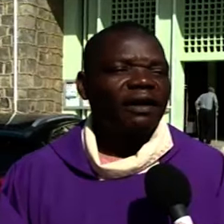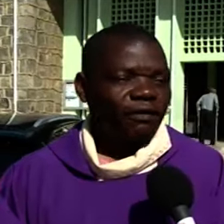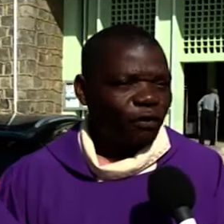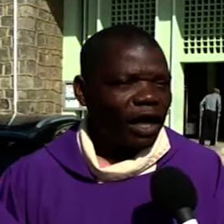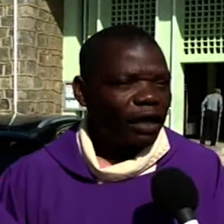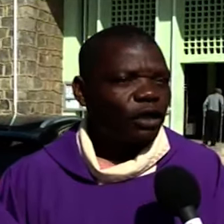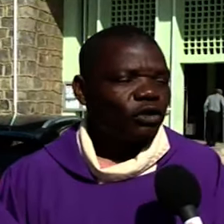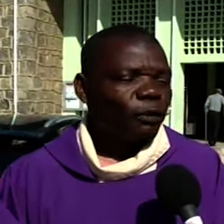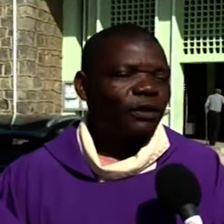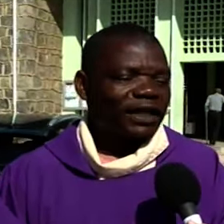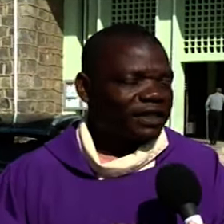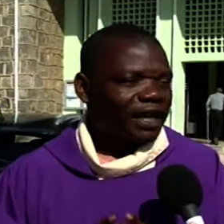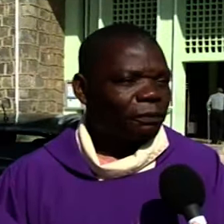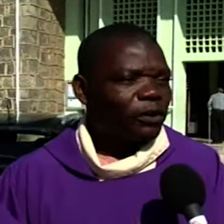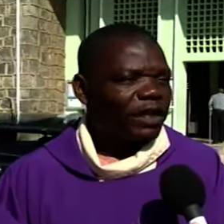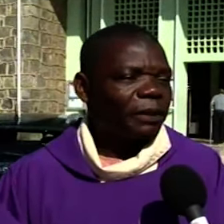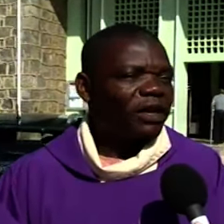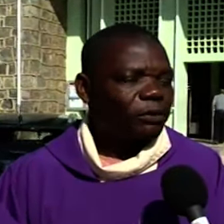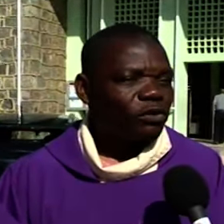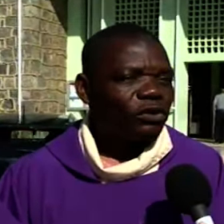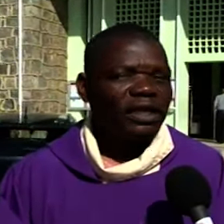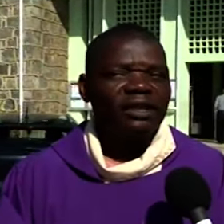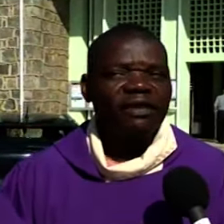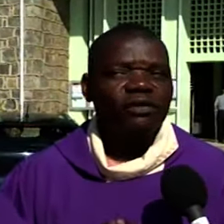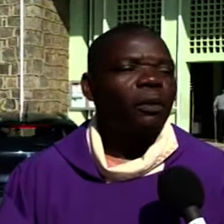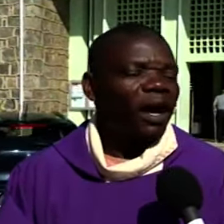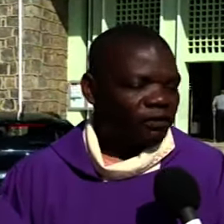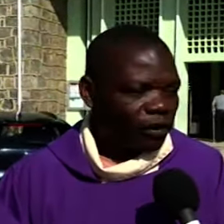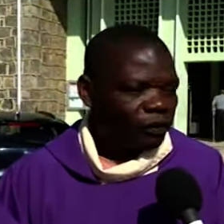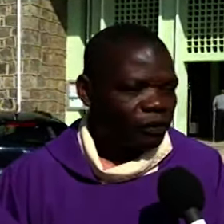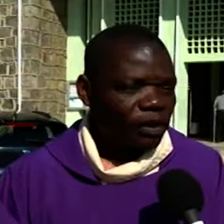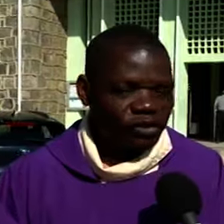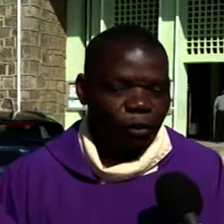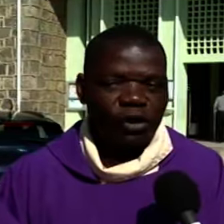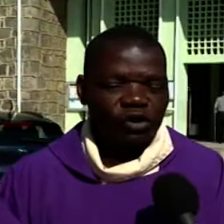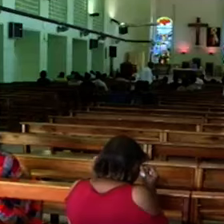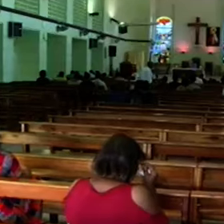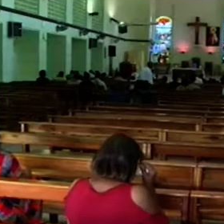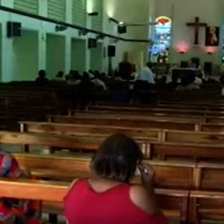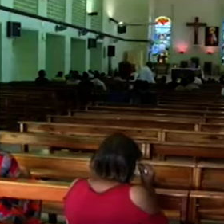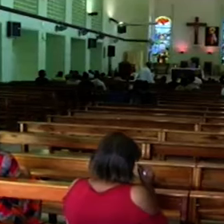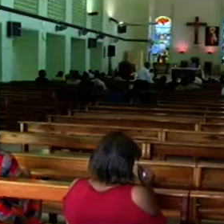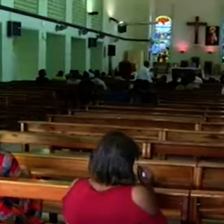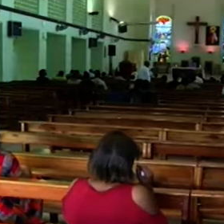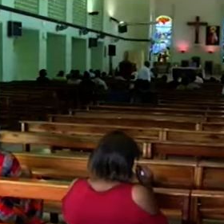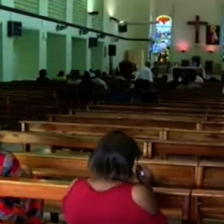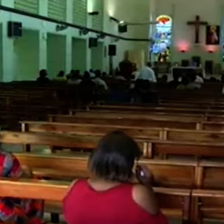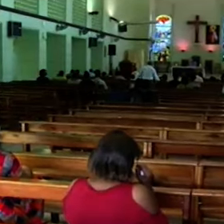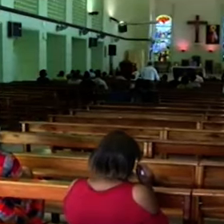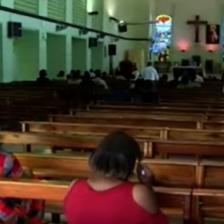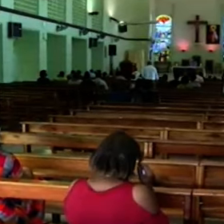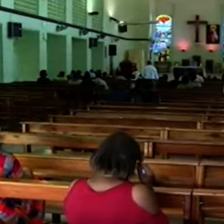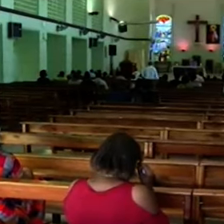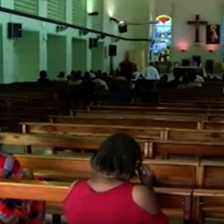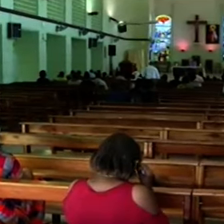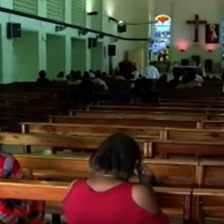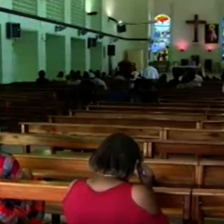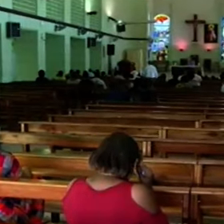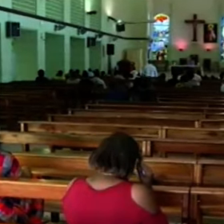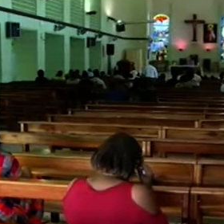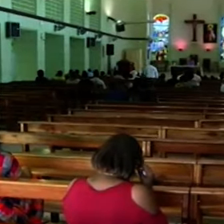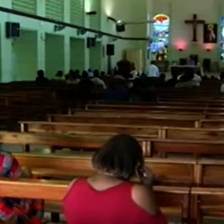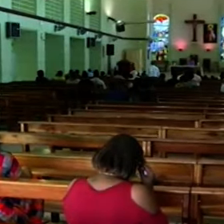la foi, nous pouvons craindre la peur et que le monde y vive comme avant. Seulement que vous autres suivent le conseil du ministère de la